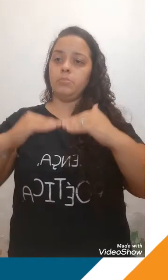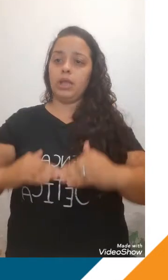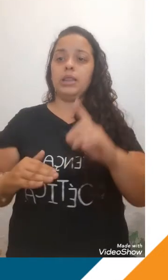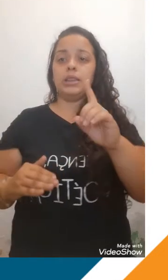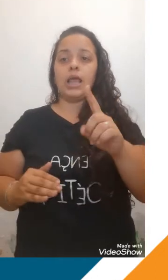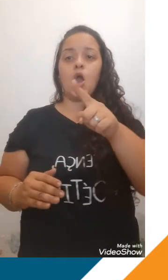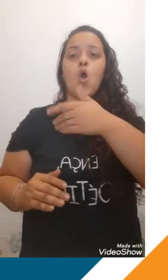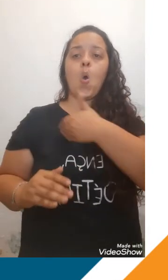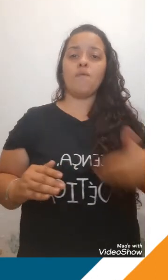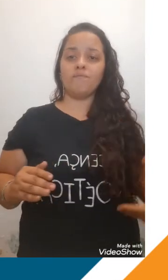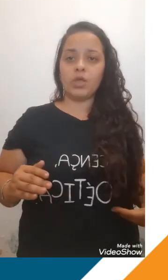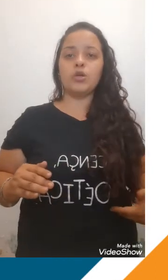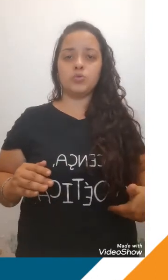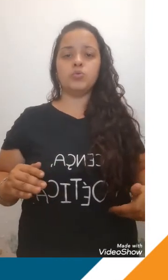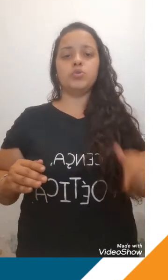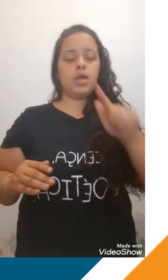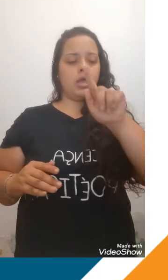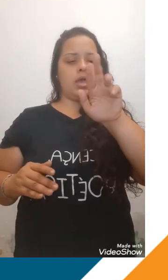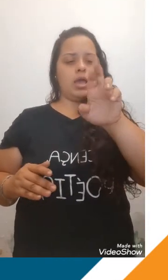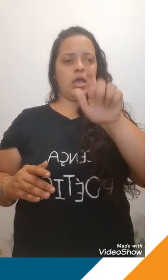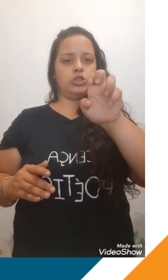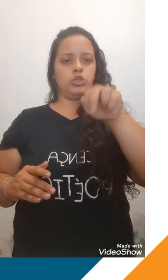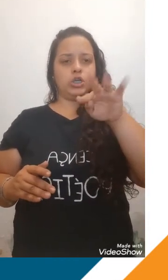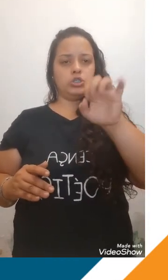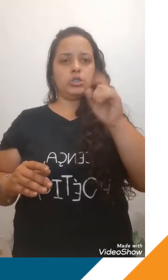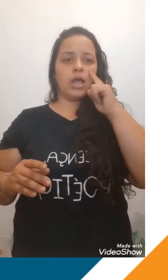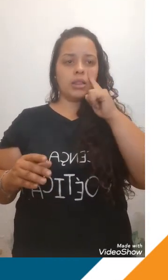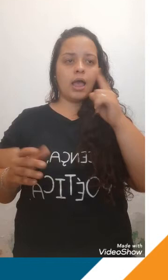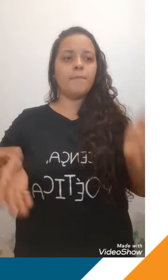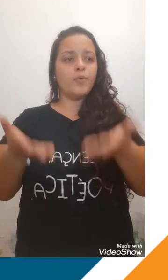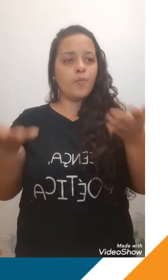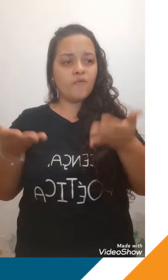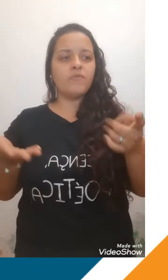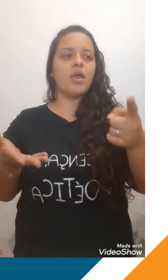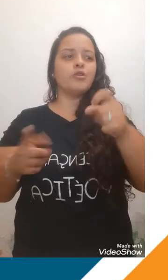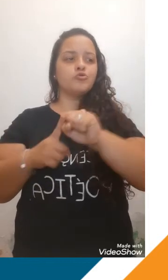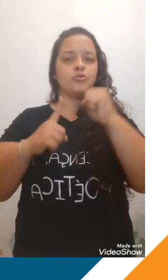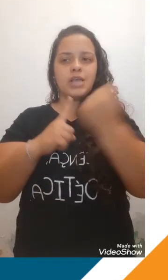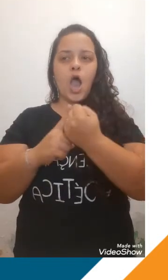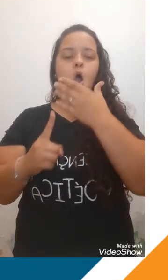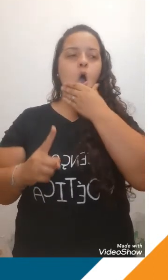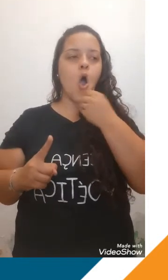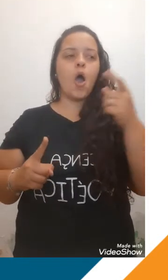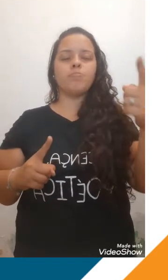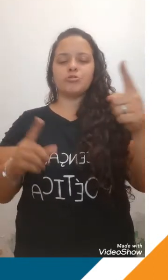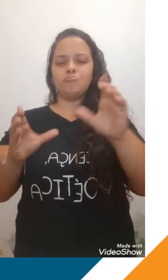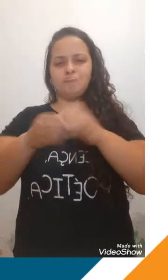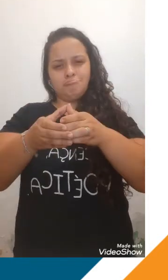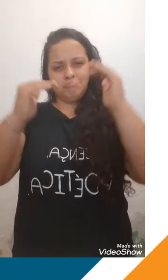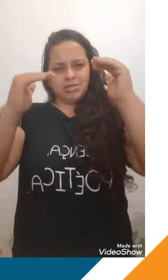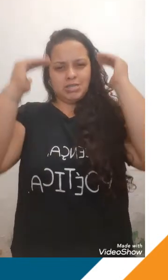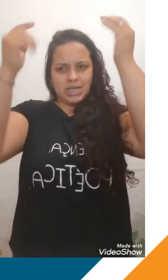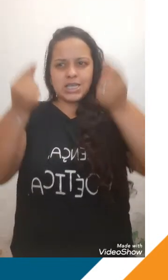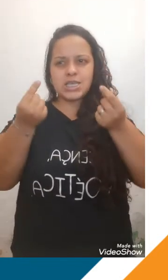D. Pelo governo dos chamados regentes, que promoveram a ascensão social dos Barões do Café. O governo dos regentes